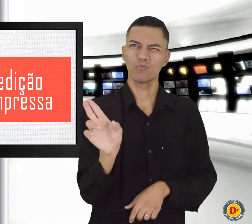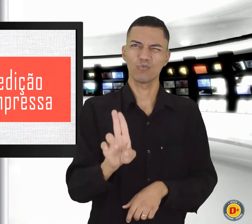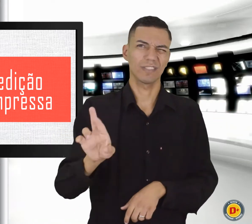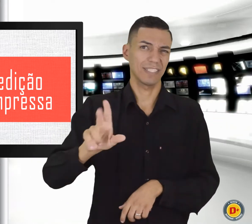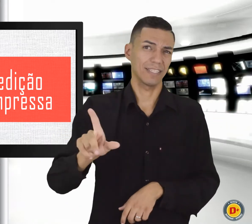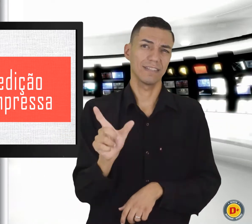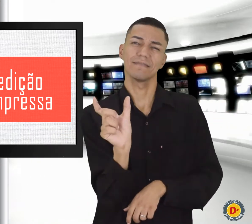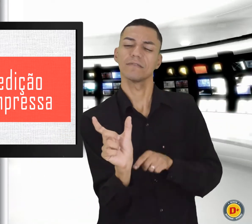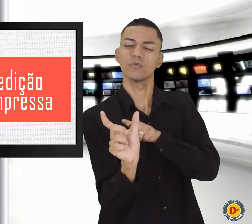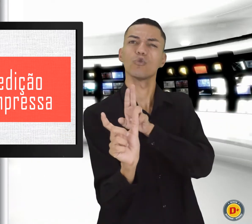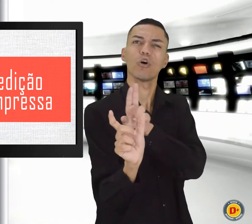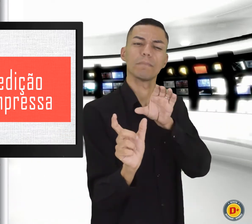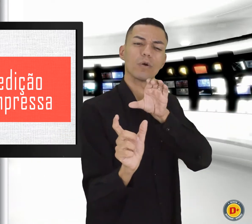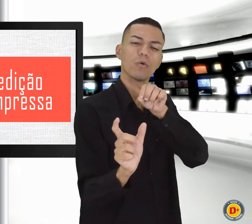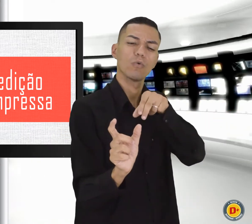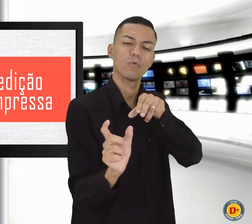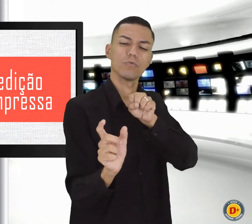termo consultor de emprego apoiado.